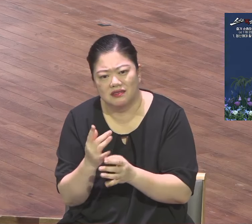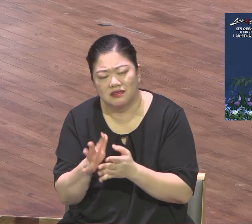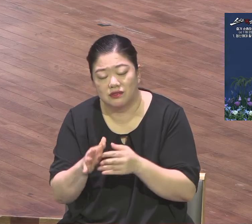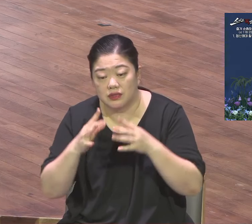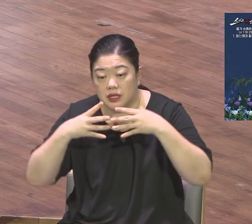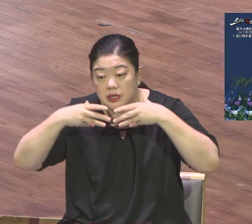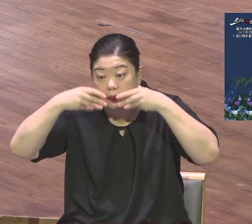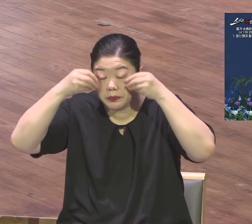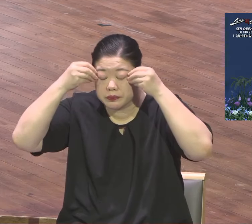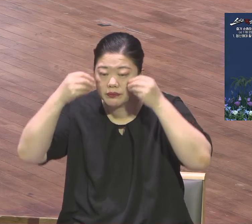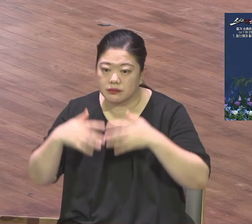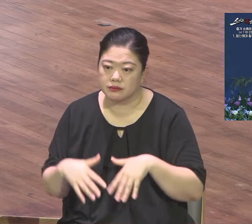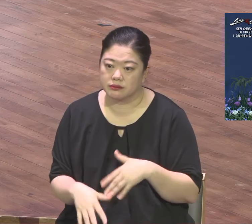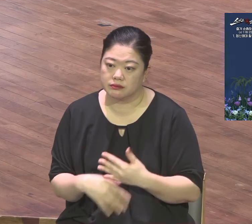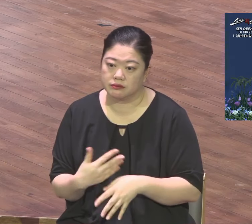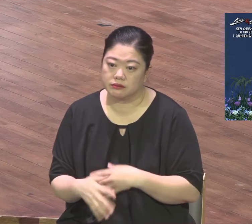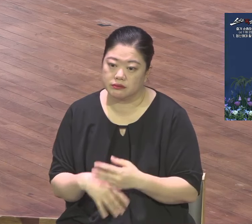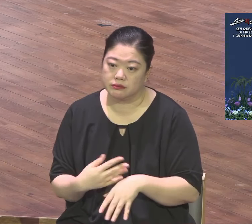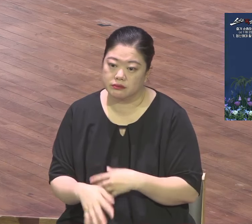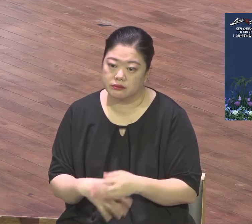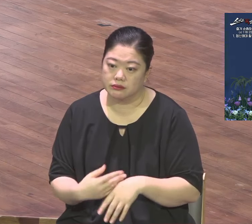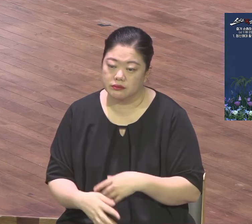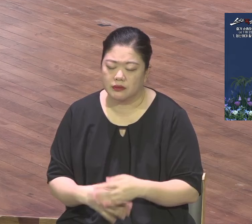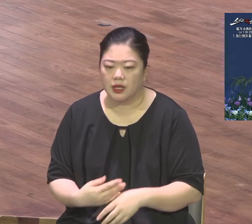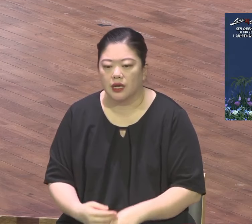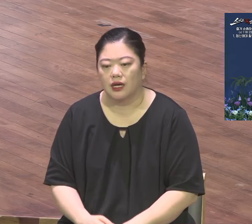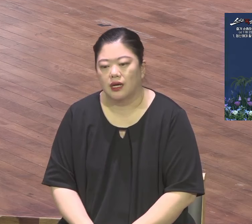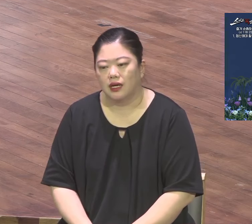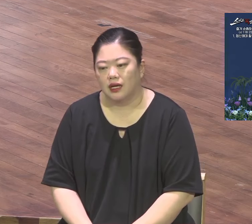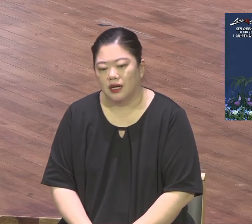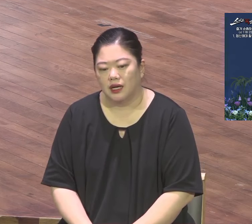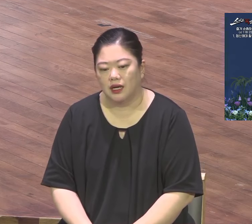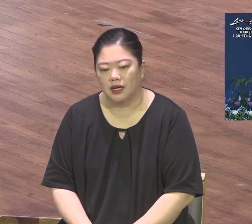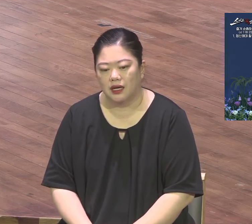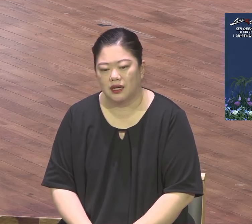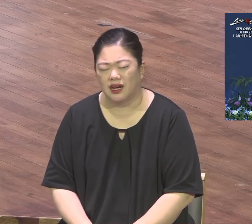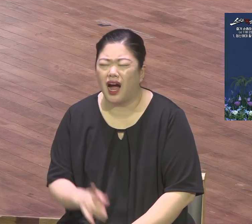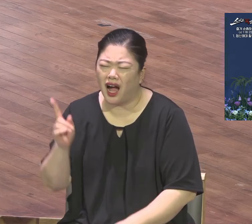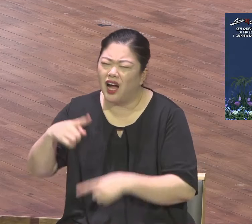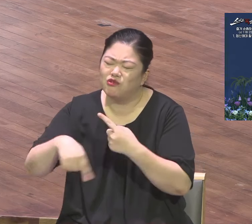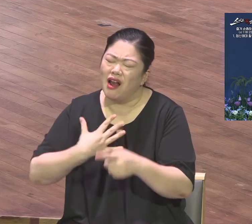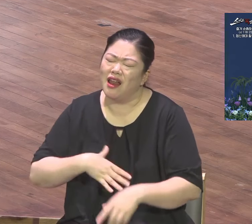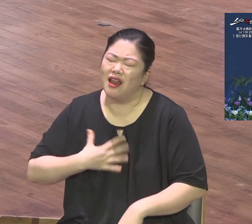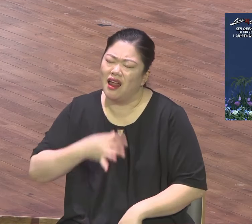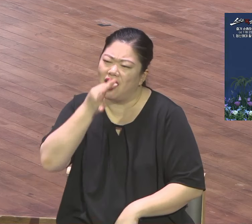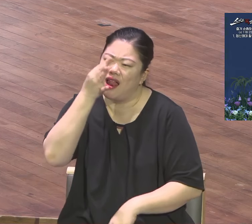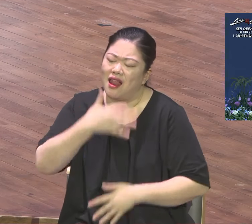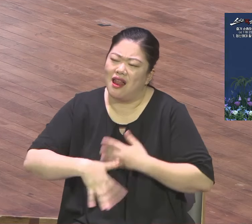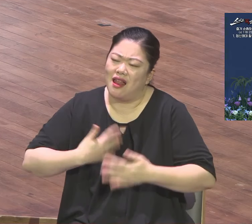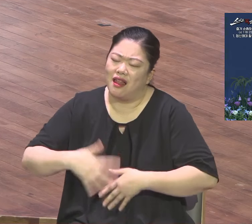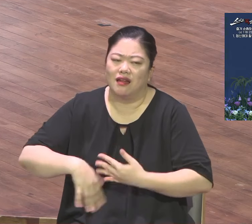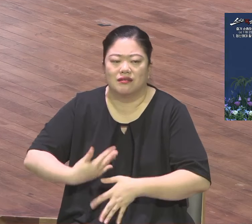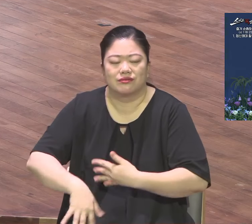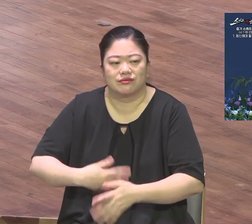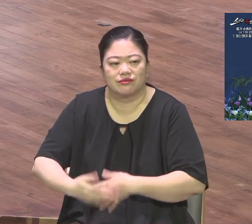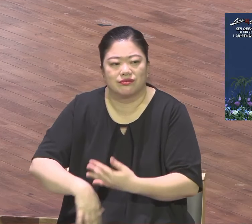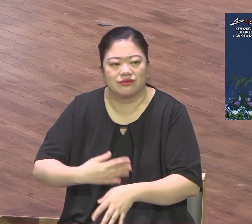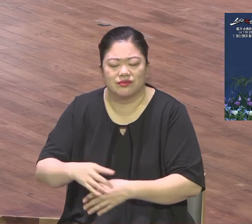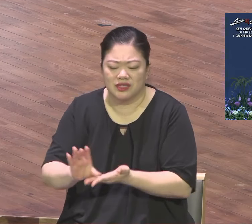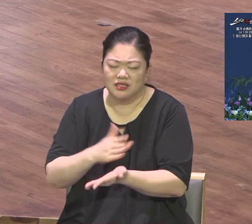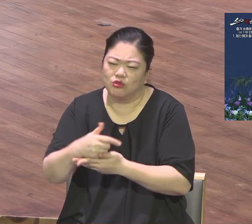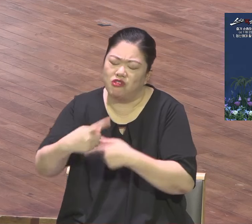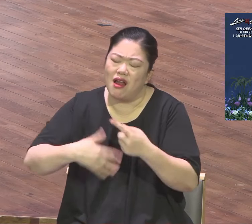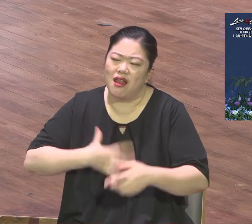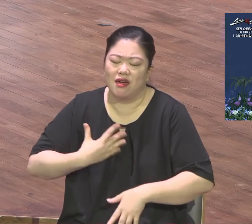감각, 무감각. 교회 오래 다니면 그렇습니다. 매 듣는 찬송, 매 듣는 설교, 맨날 반복되는 것